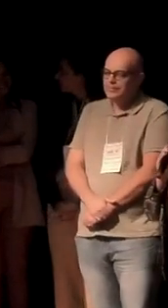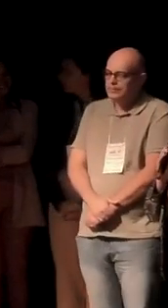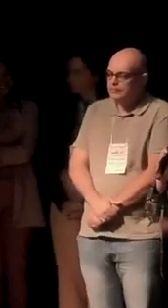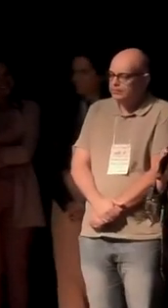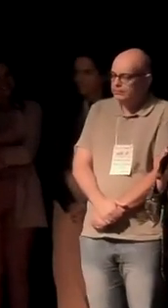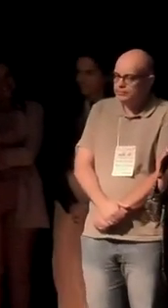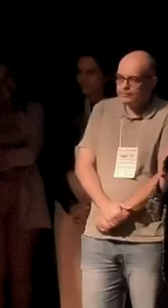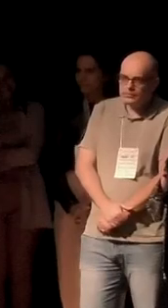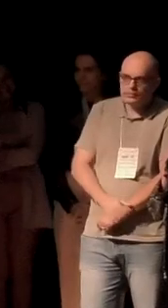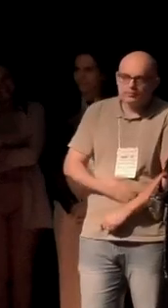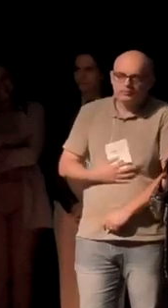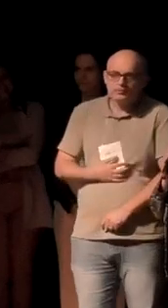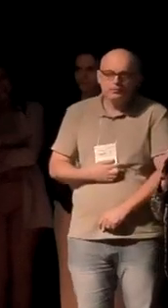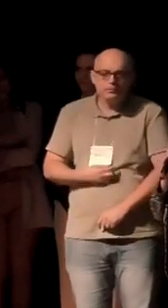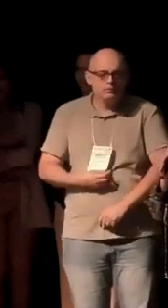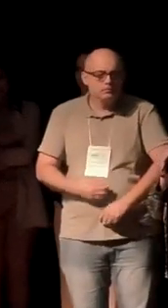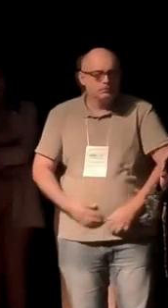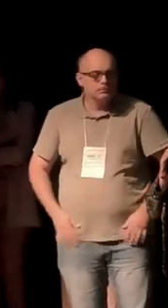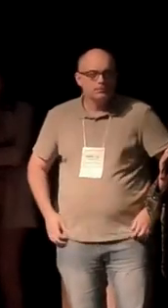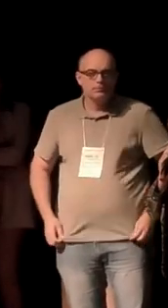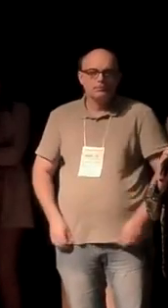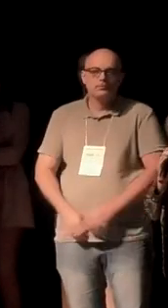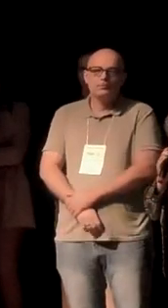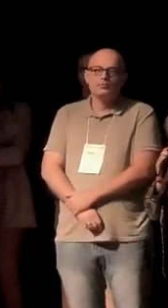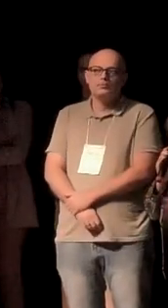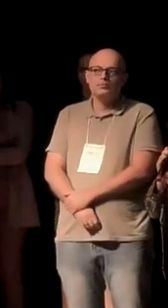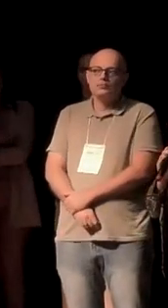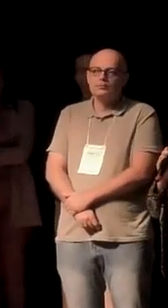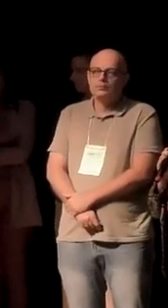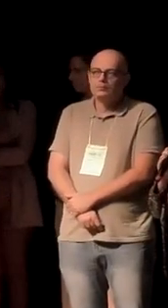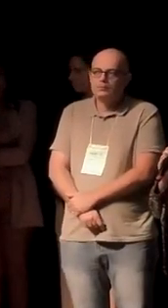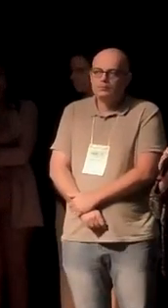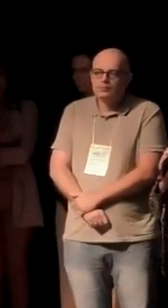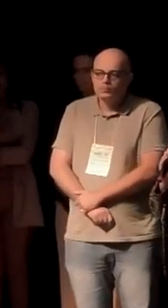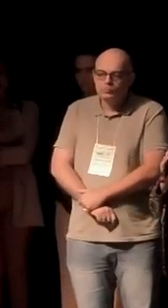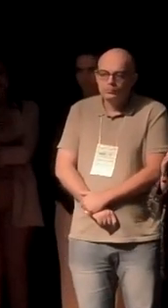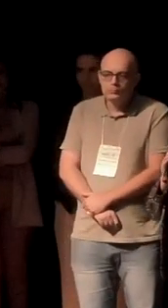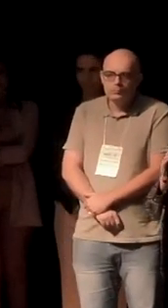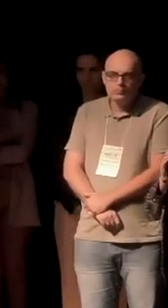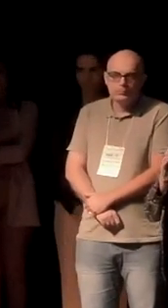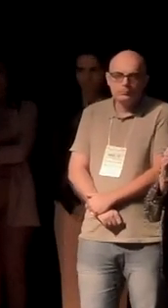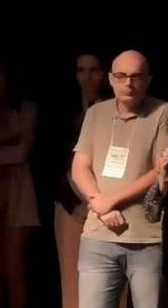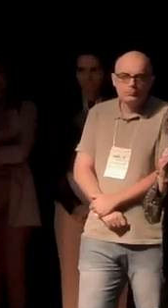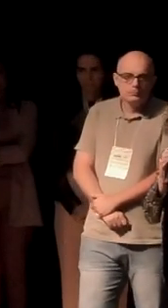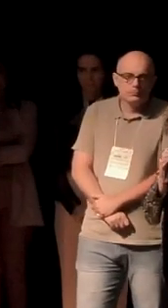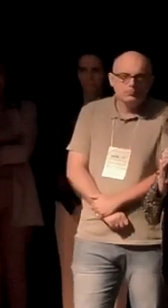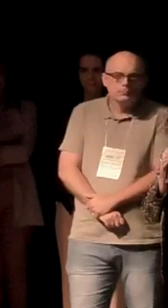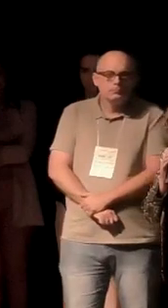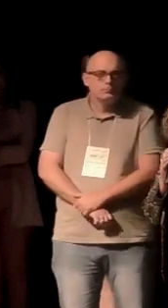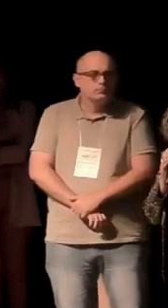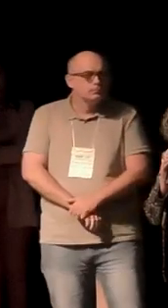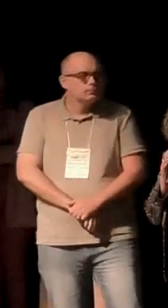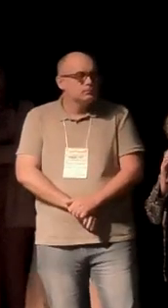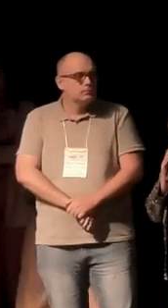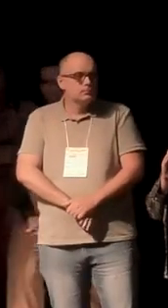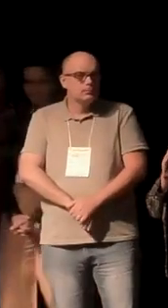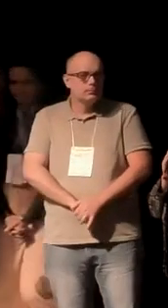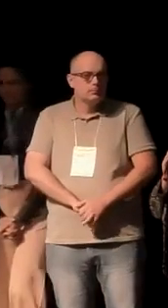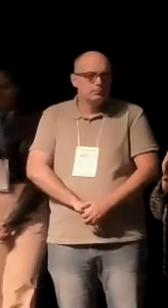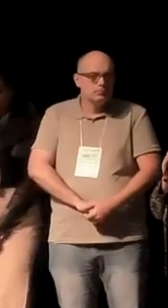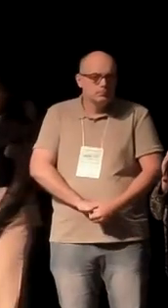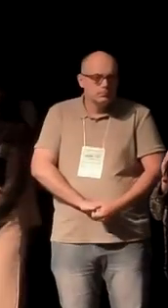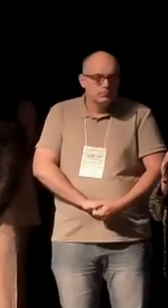a centro-oeste a Copa Rio novamente os alunos dão no rio da UERJ que estiveram aqui colaborando